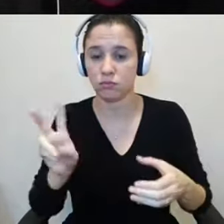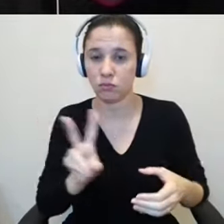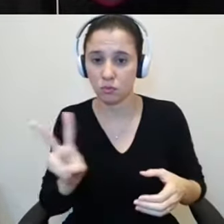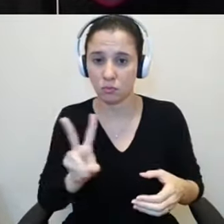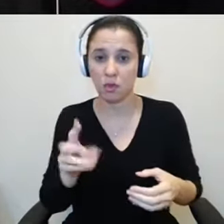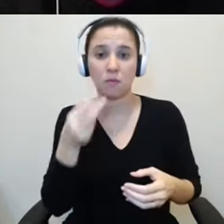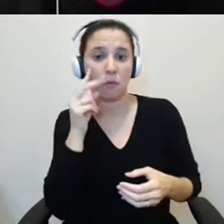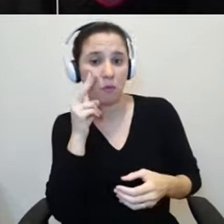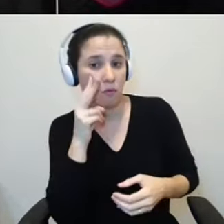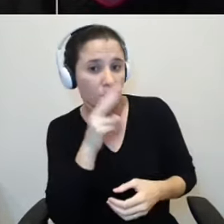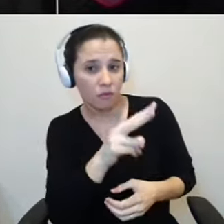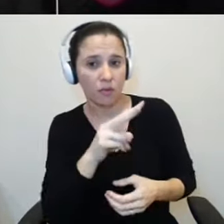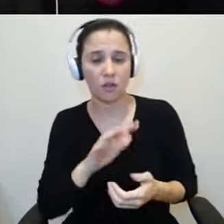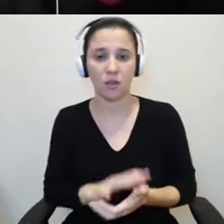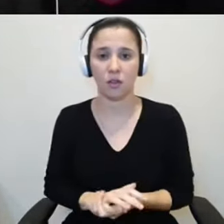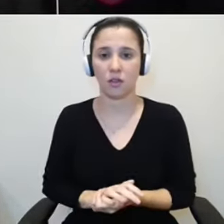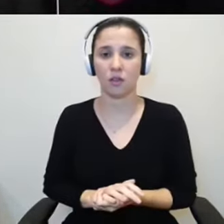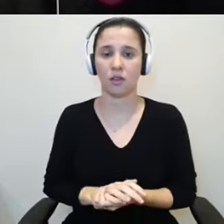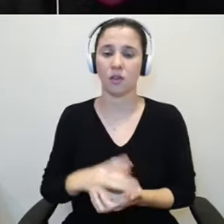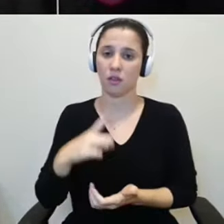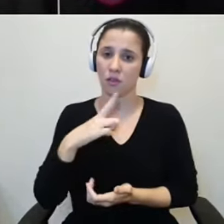verificar e tudo mais que a gente tem